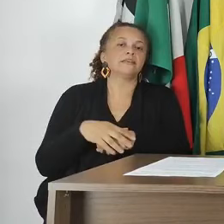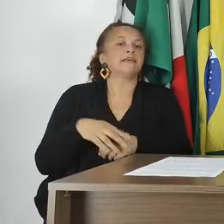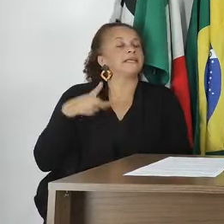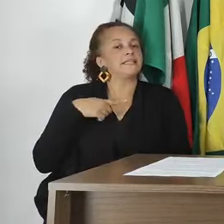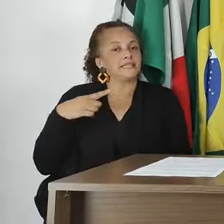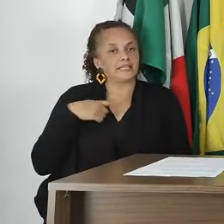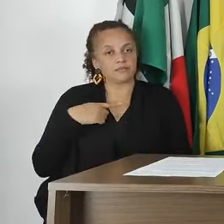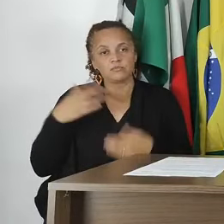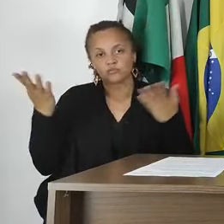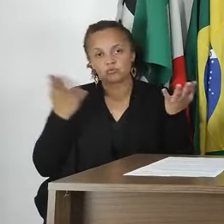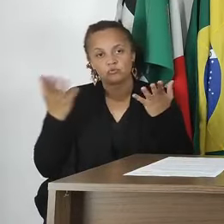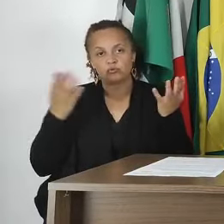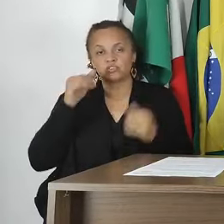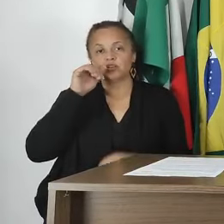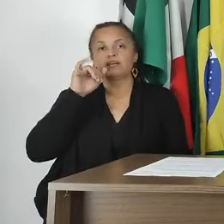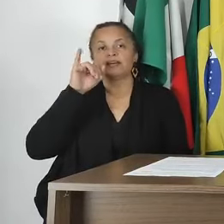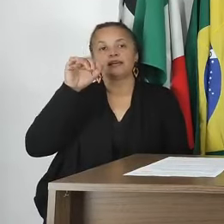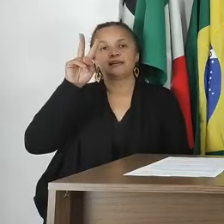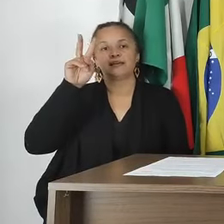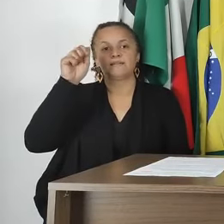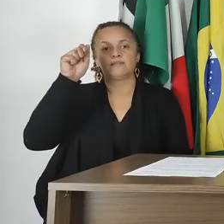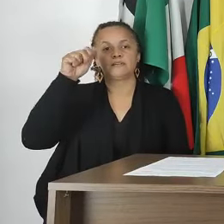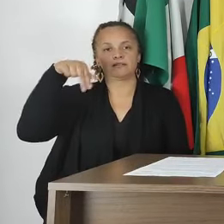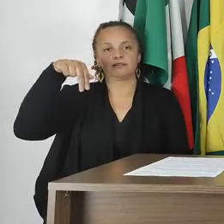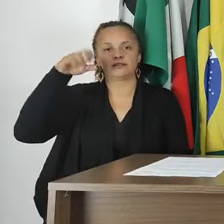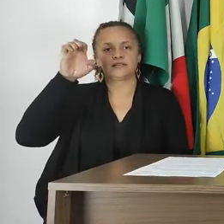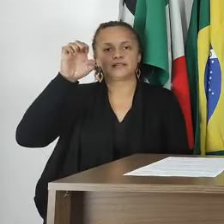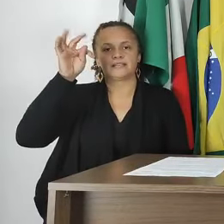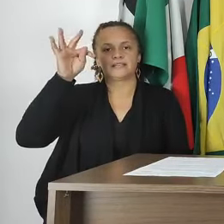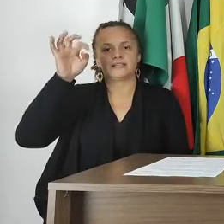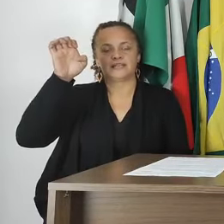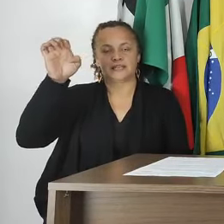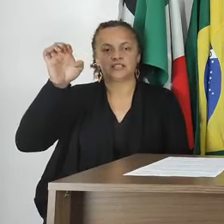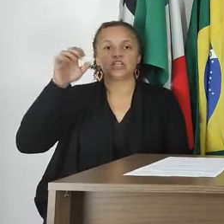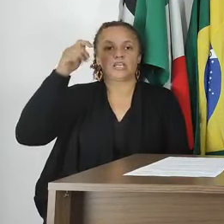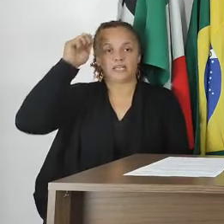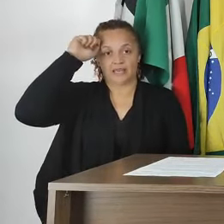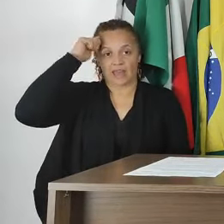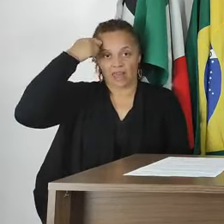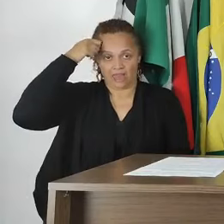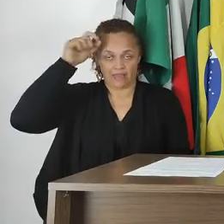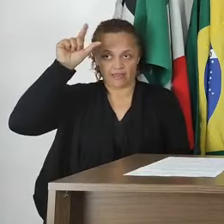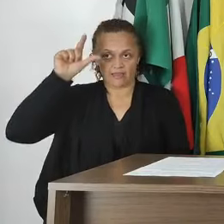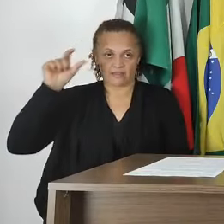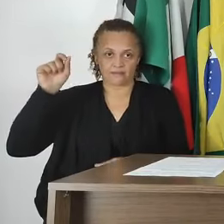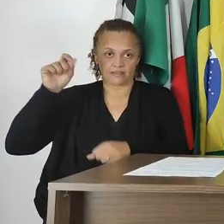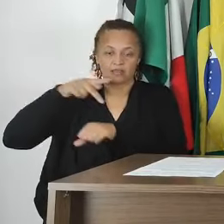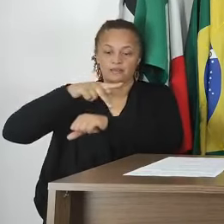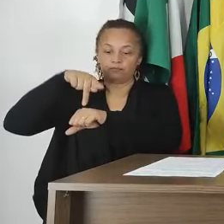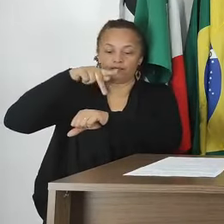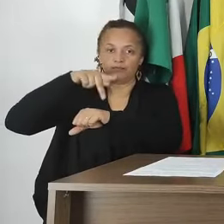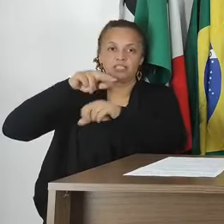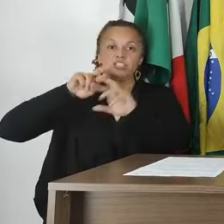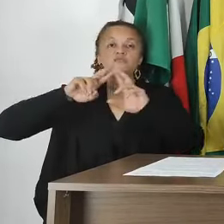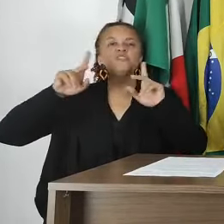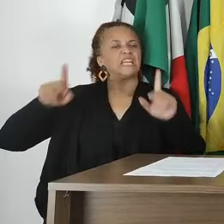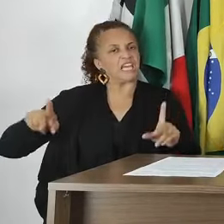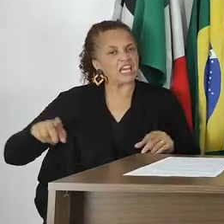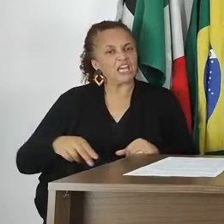amada irmã Ivanete, que está lá na África, que a igreja está abençoando a vida dela, porque ela está fazendo um